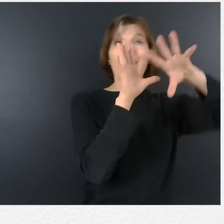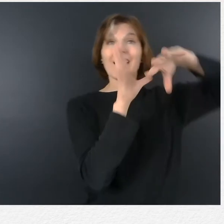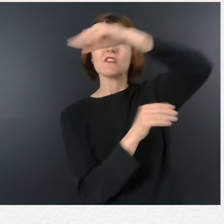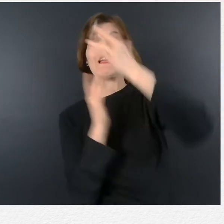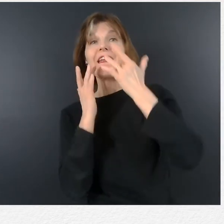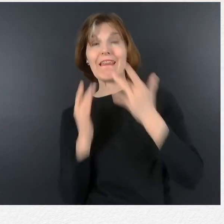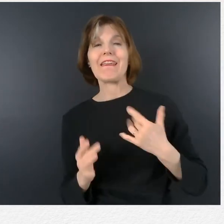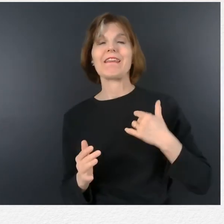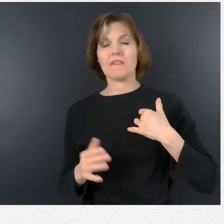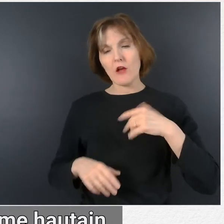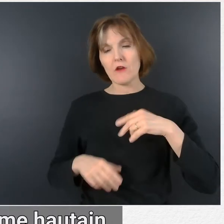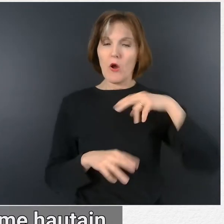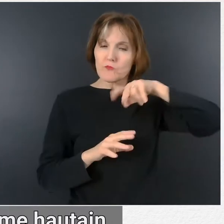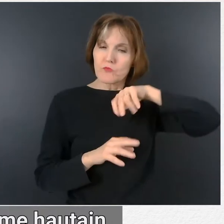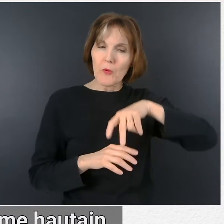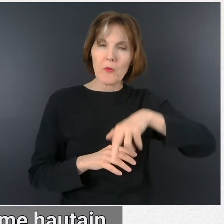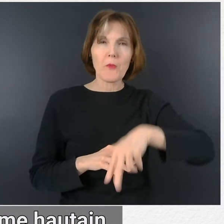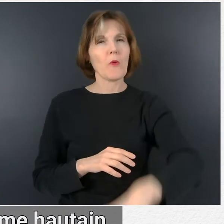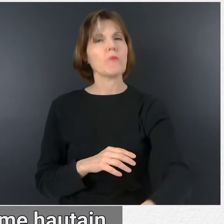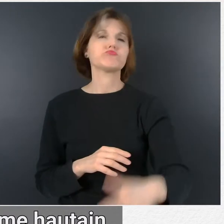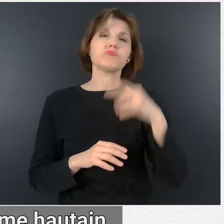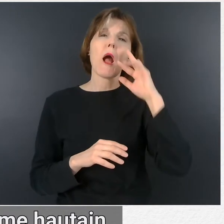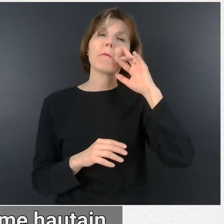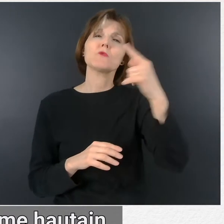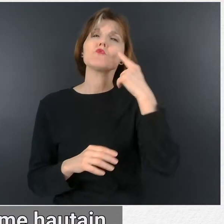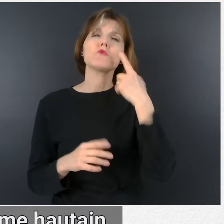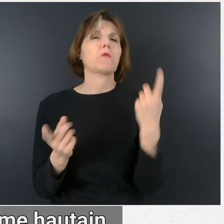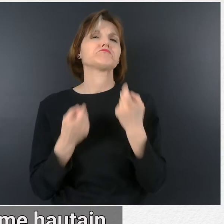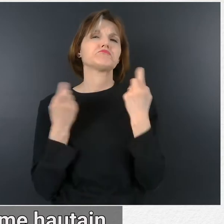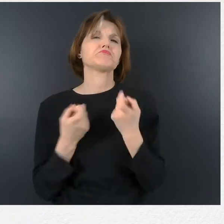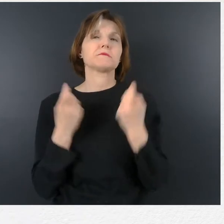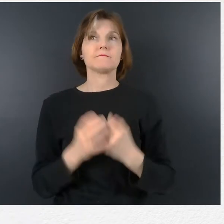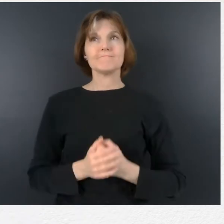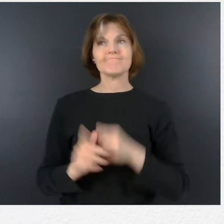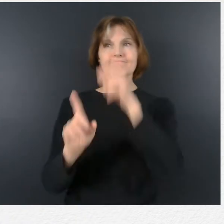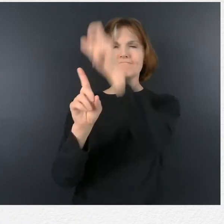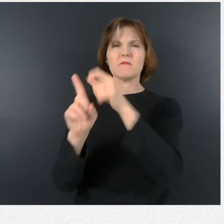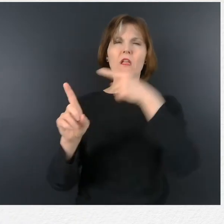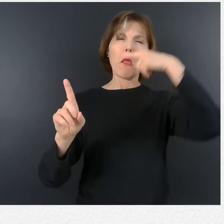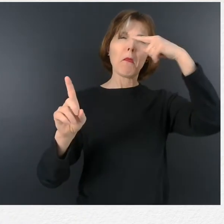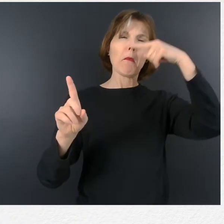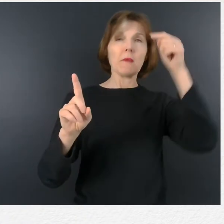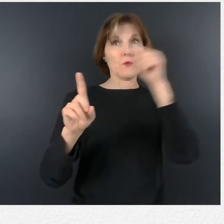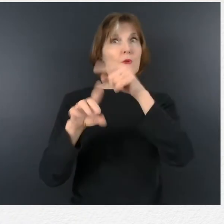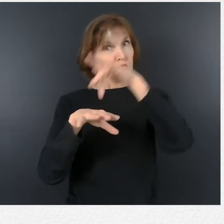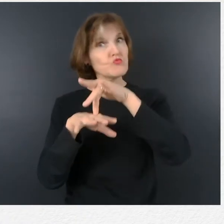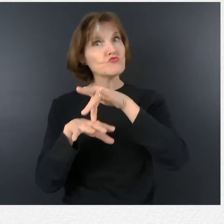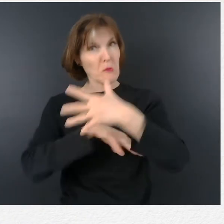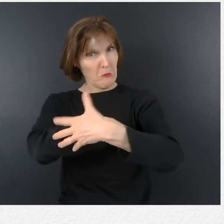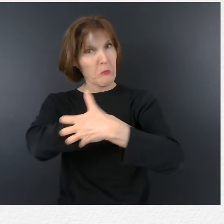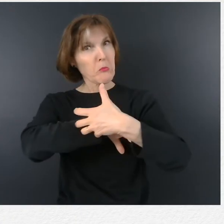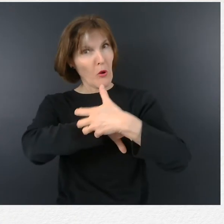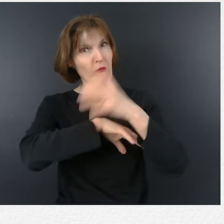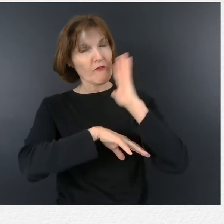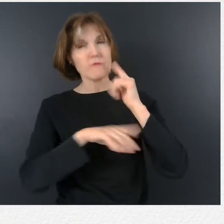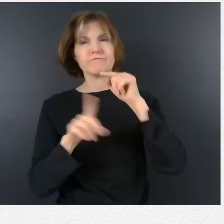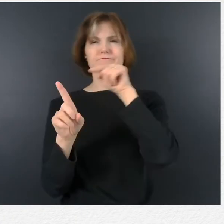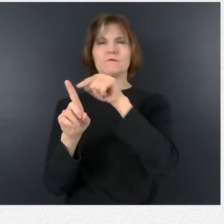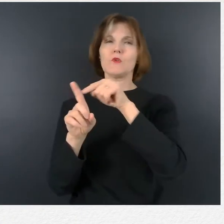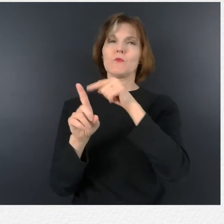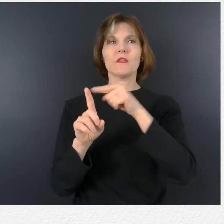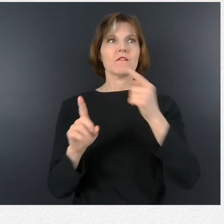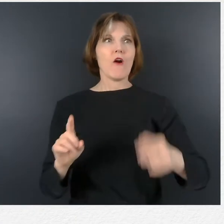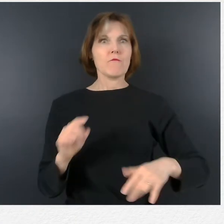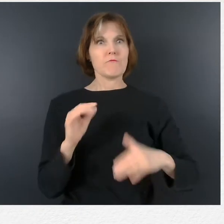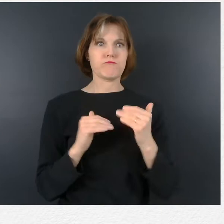peu d'exercice. C'était un homme hautain et qui avait connu la pauvreté auparavant et qui s'était élevé dans le